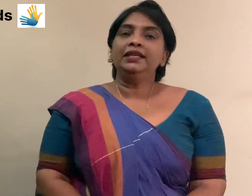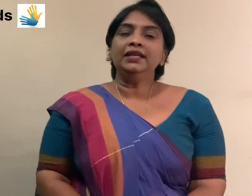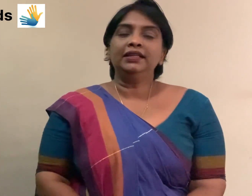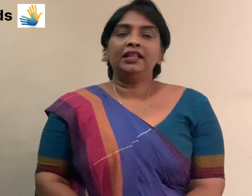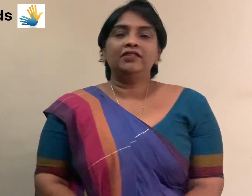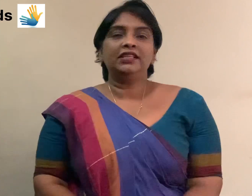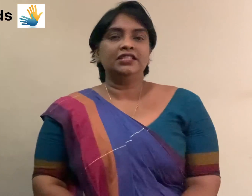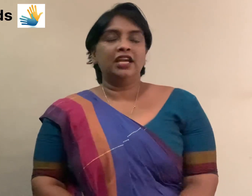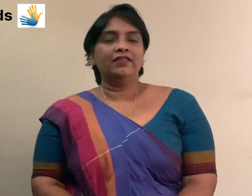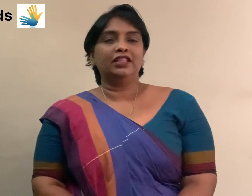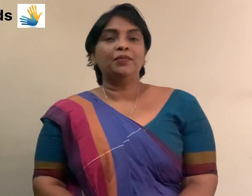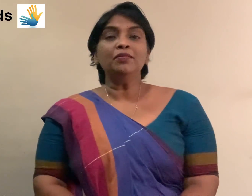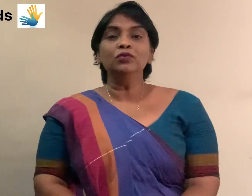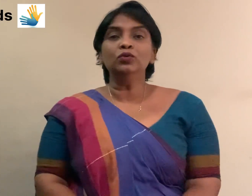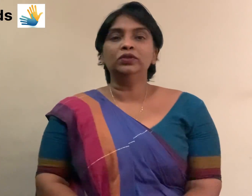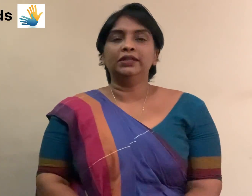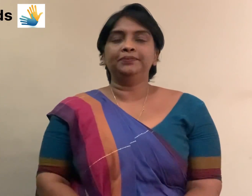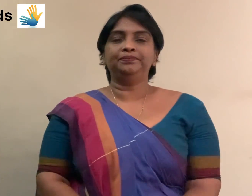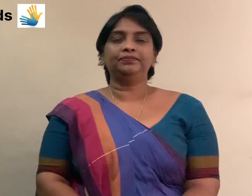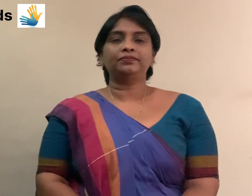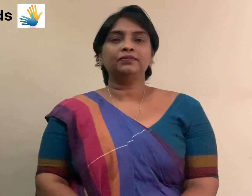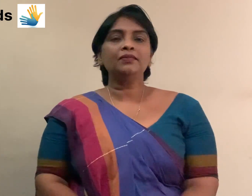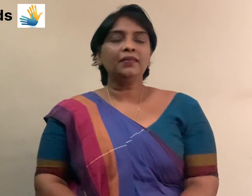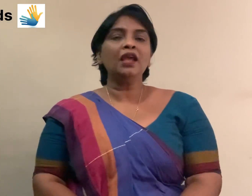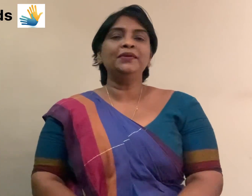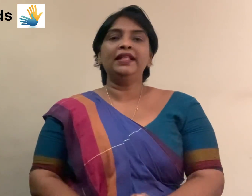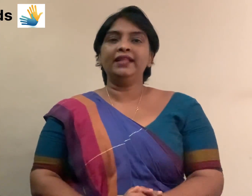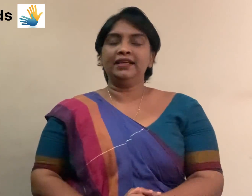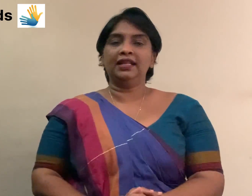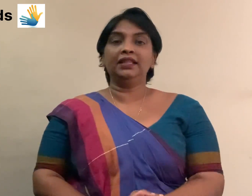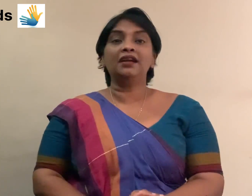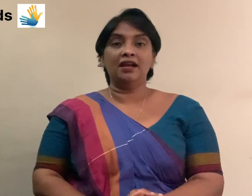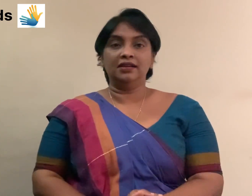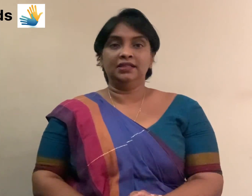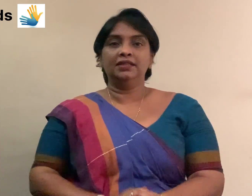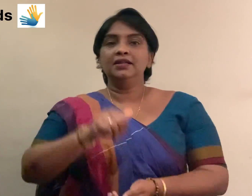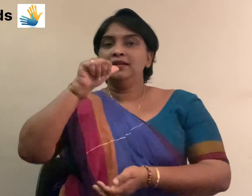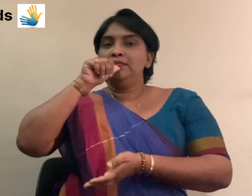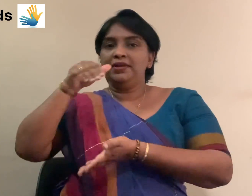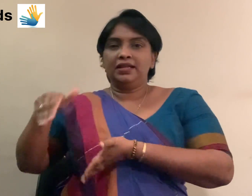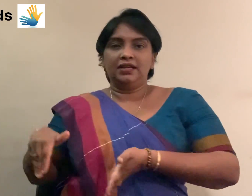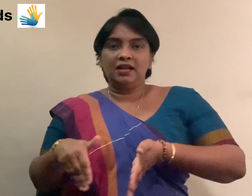ඊළඟට තව සංඥාවක් තමයි මුහුද. අපි දැන් දැනගත්ත ගංග. මේක ගංග,